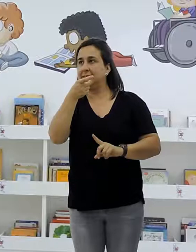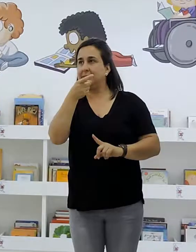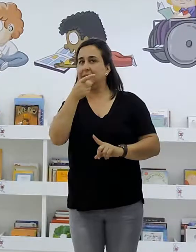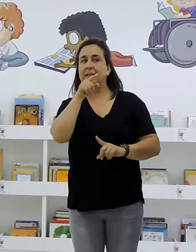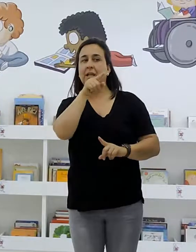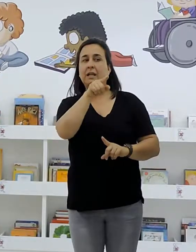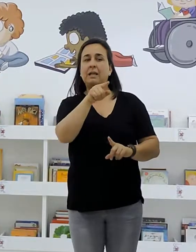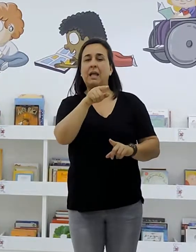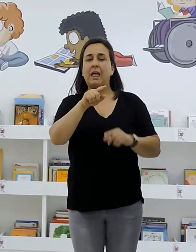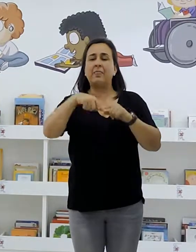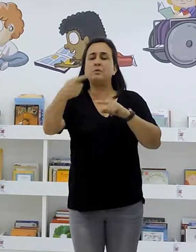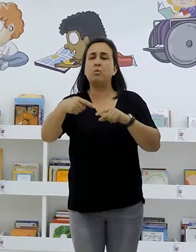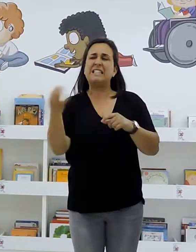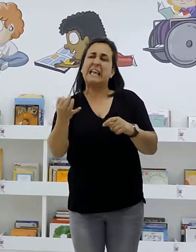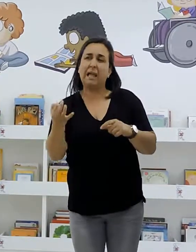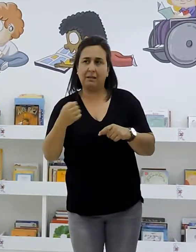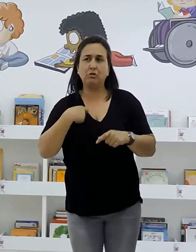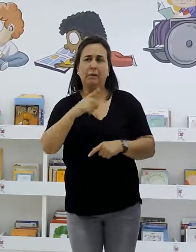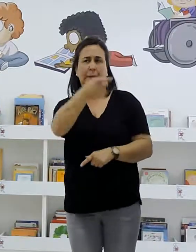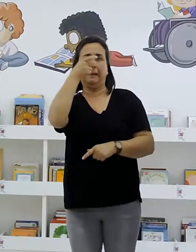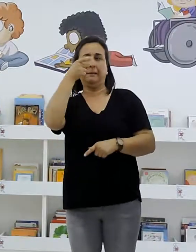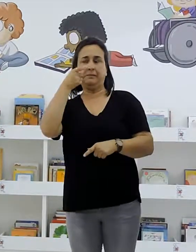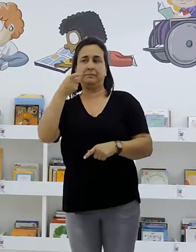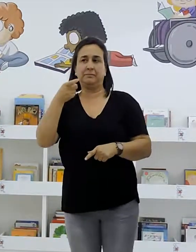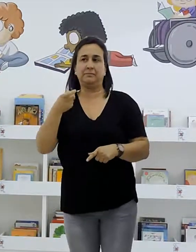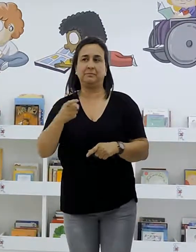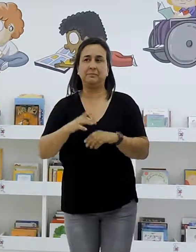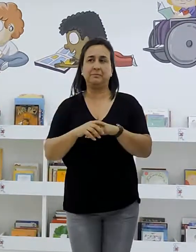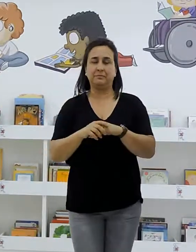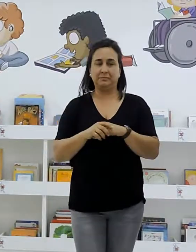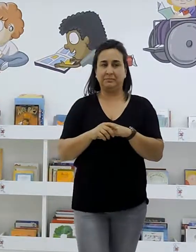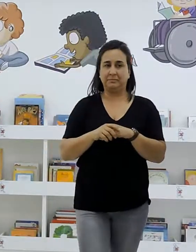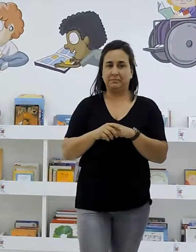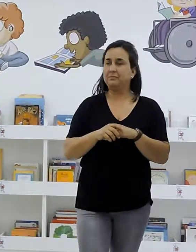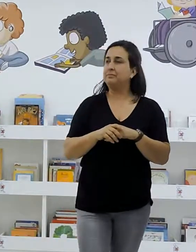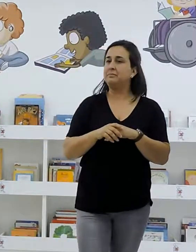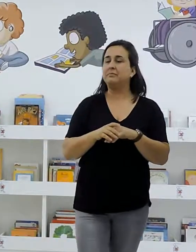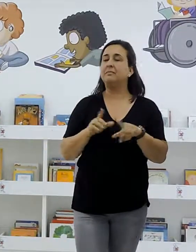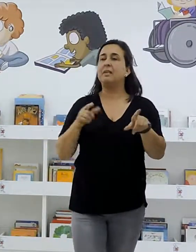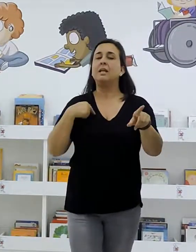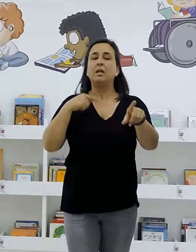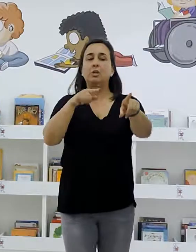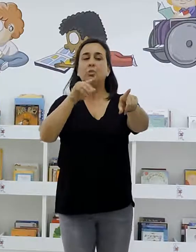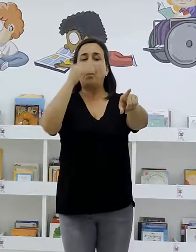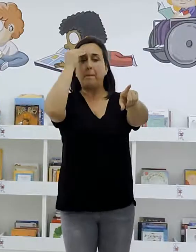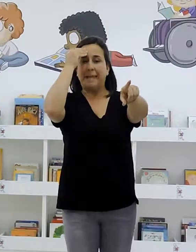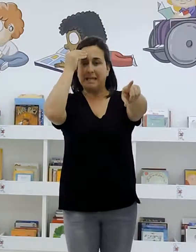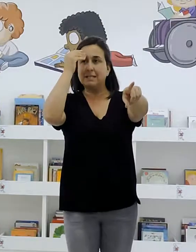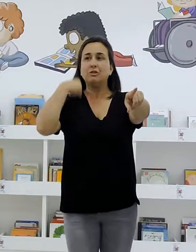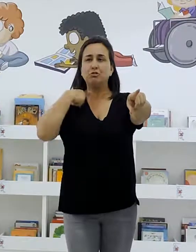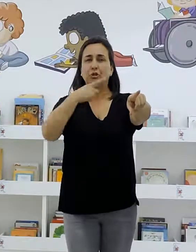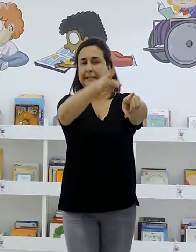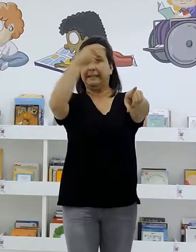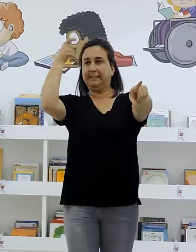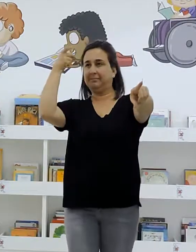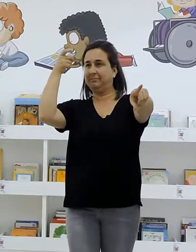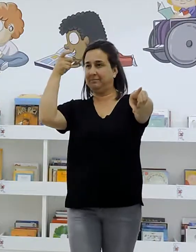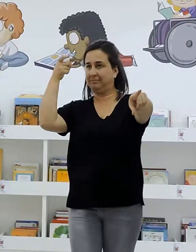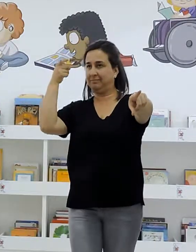lo que va a pasar, ya verás. Lo que va a pasar, lo que vas a pensar en un momento. Lo